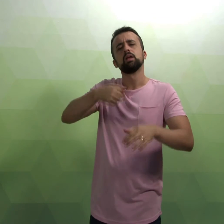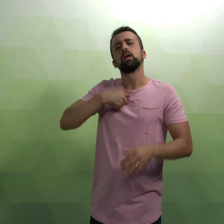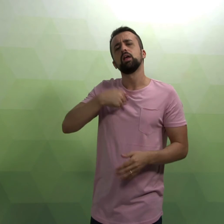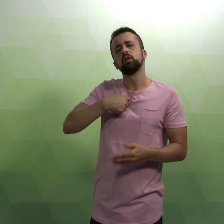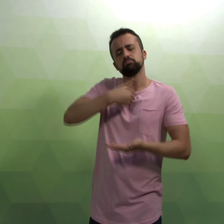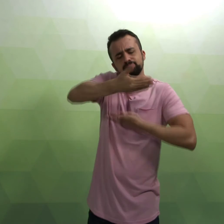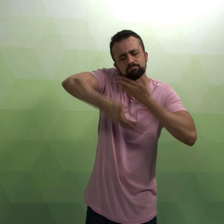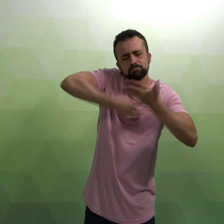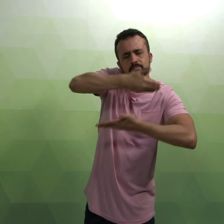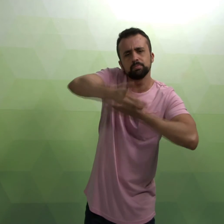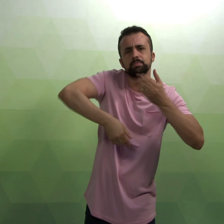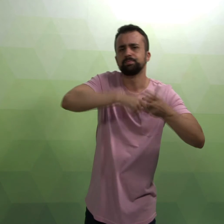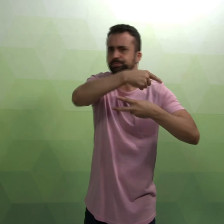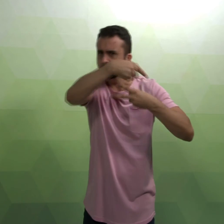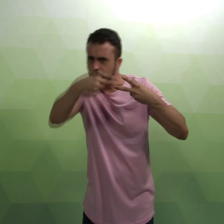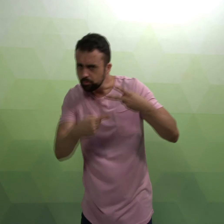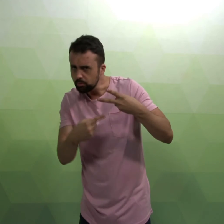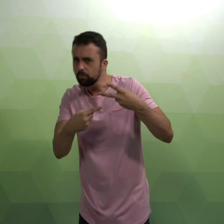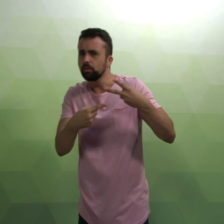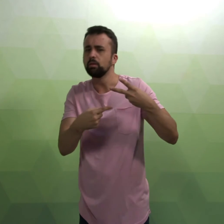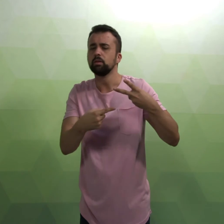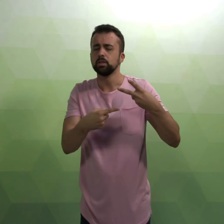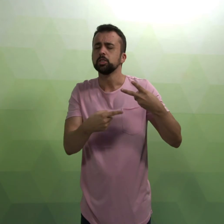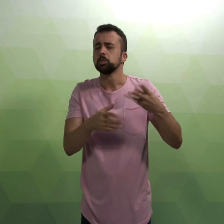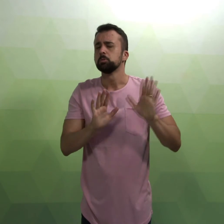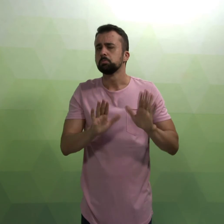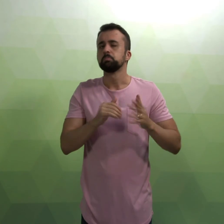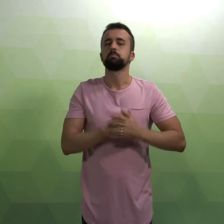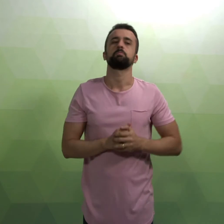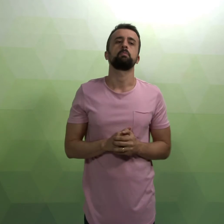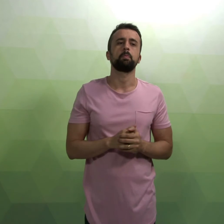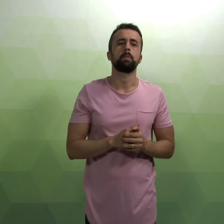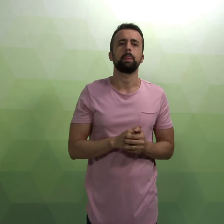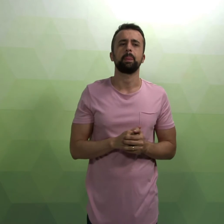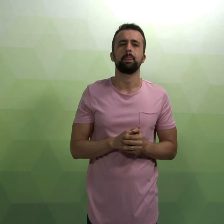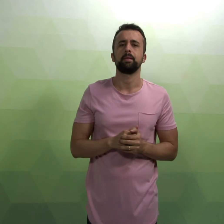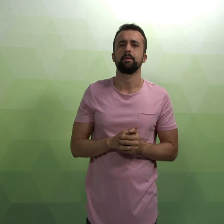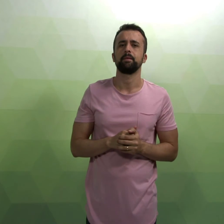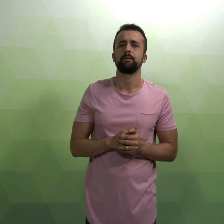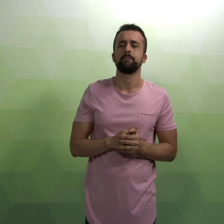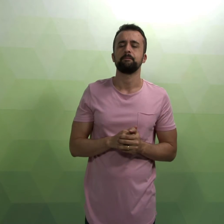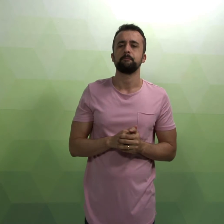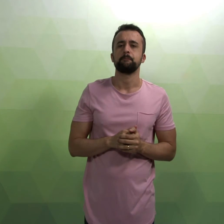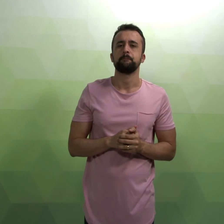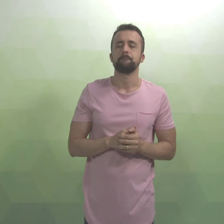Antes de finalizarmos, vou compartilhar duas situações com vocês.